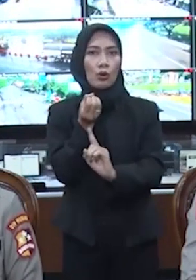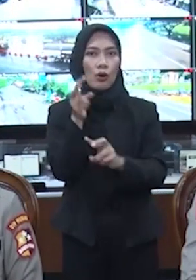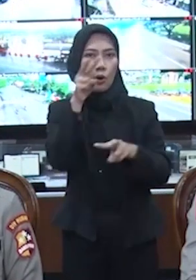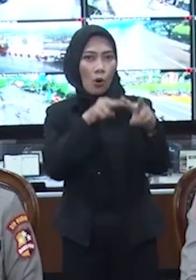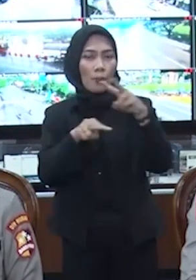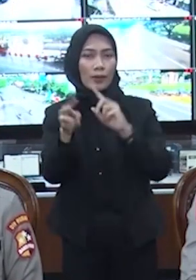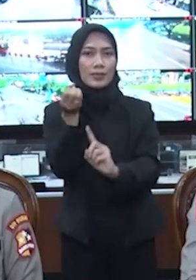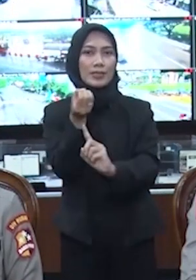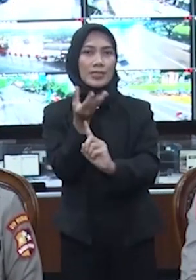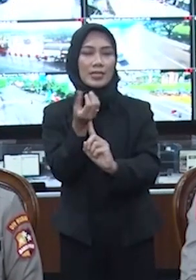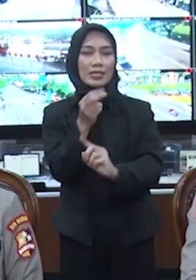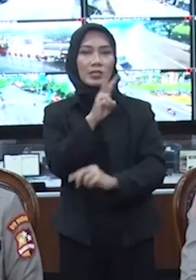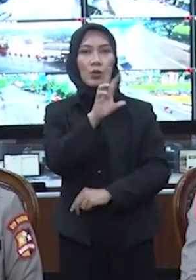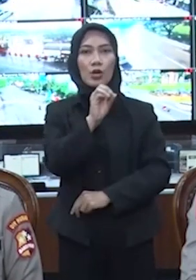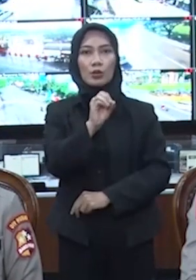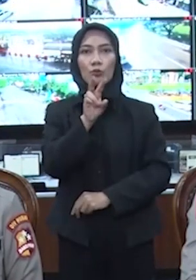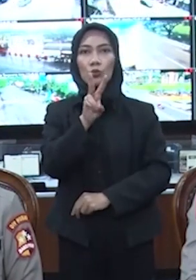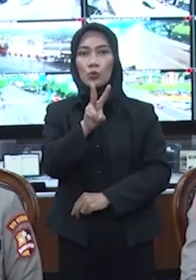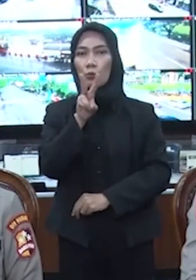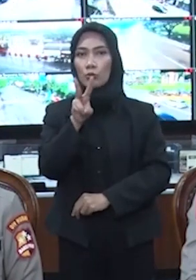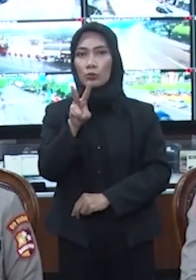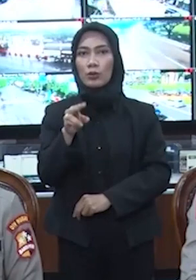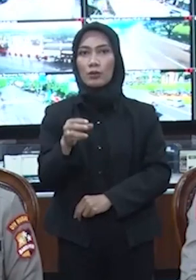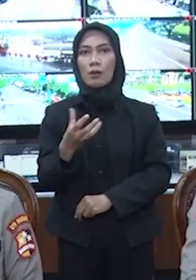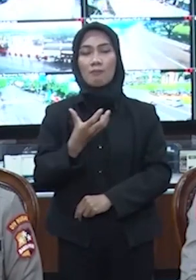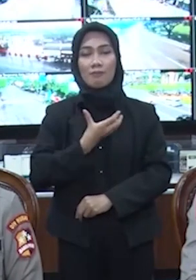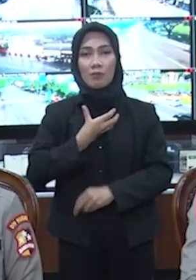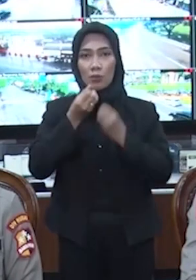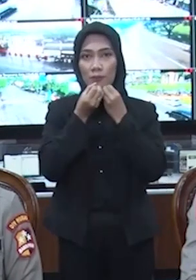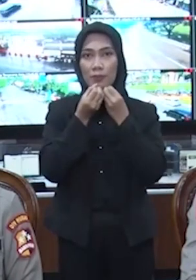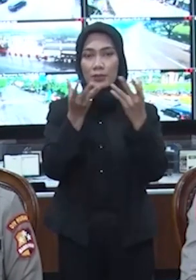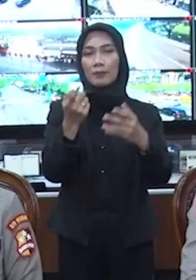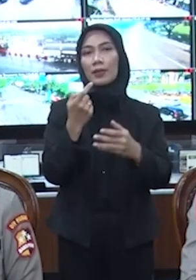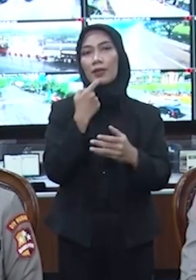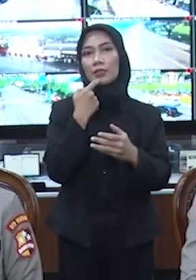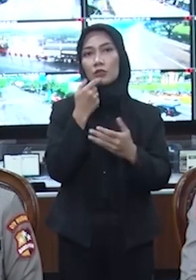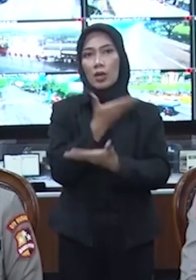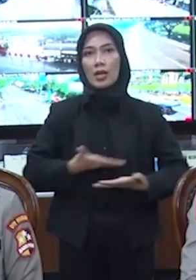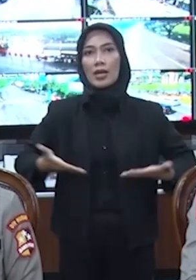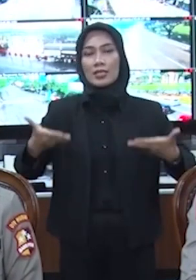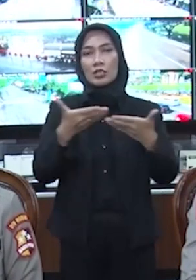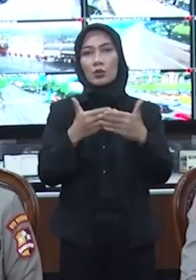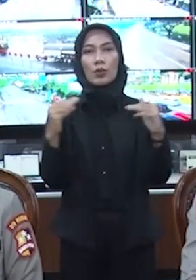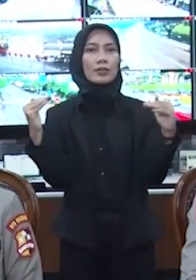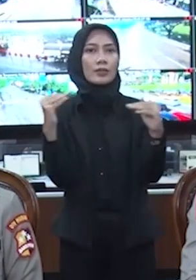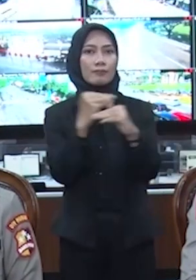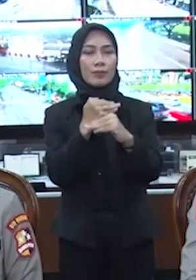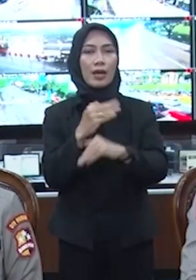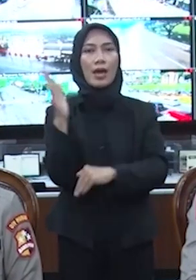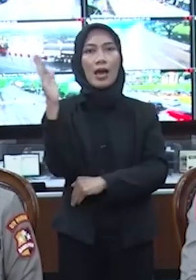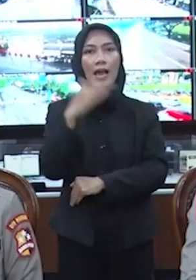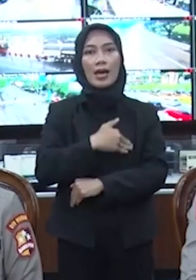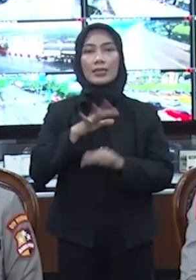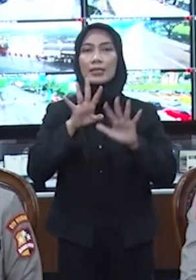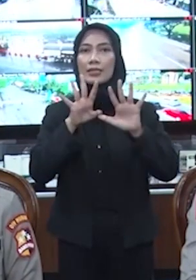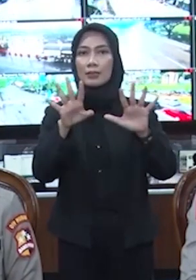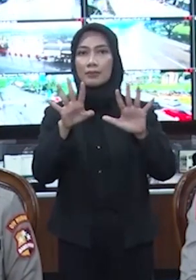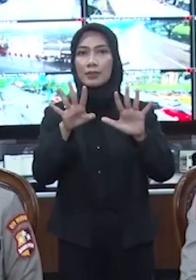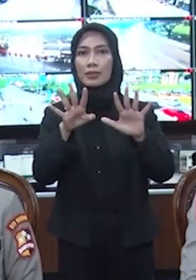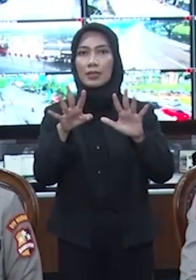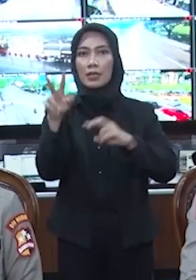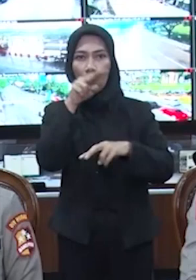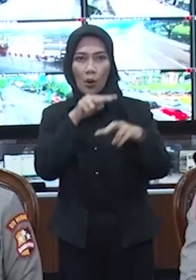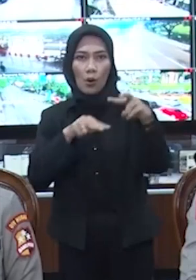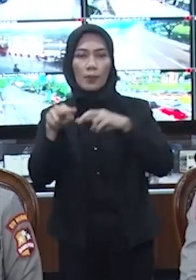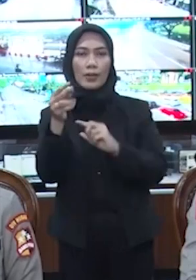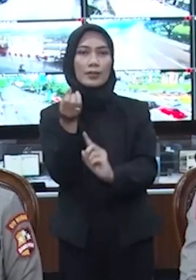2022 akan menyampaikan update situasi kondisi lalu lintas hari ke-9 pelaksanaan operasi